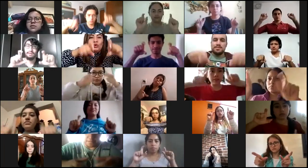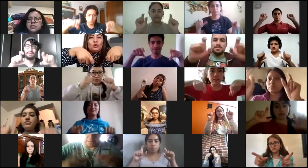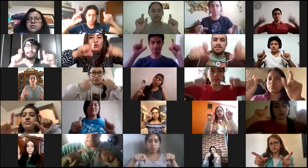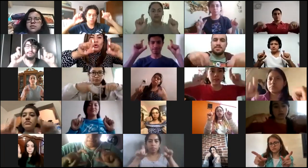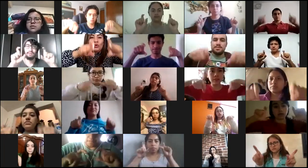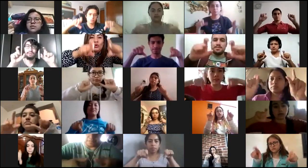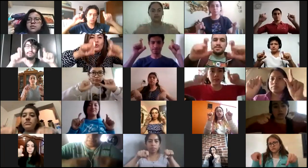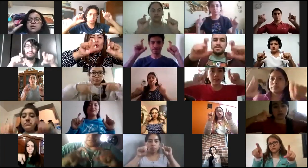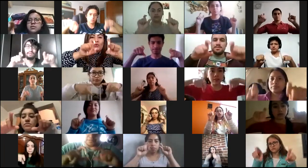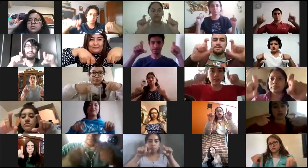Q.